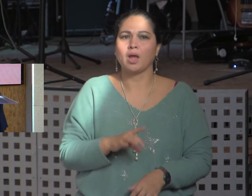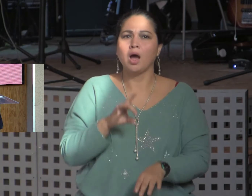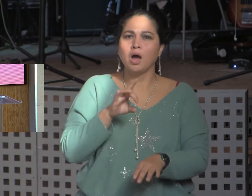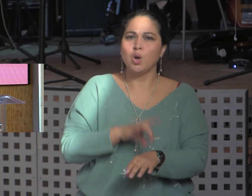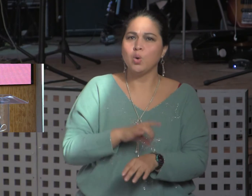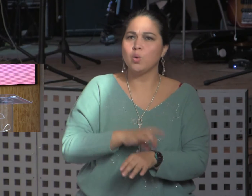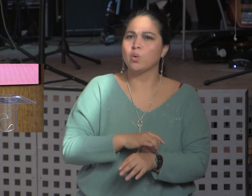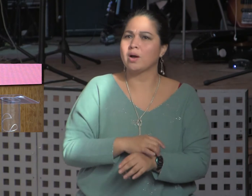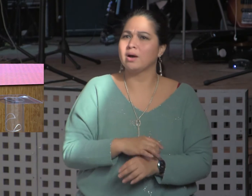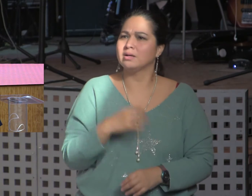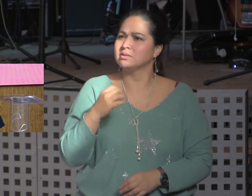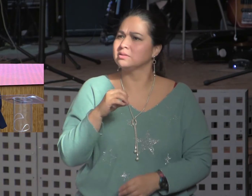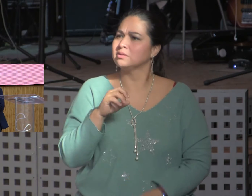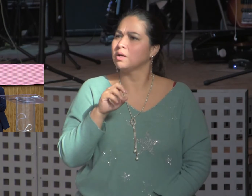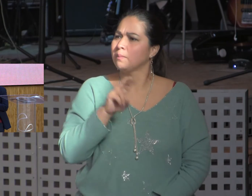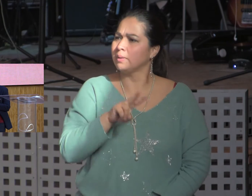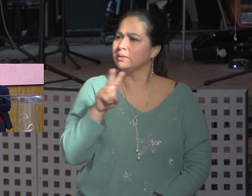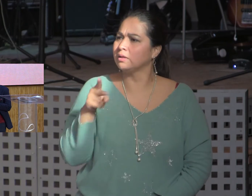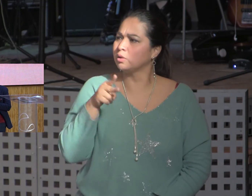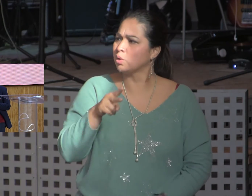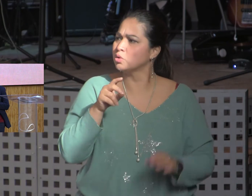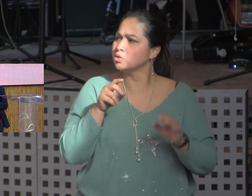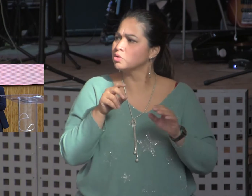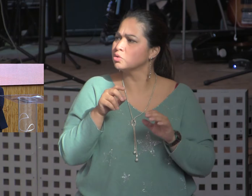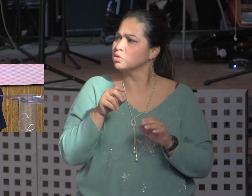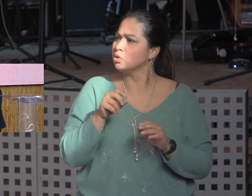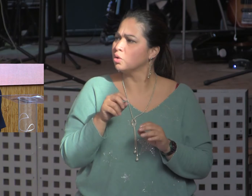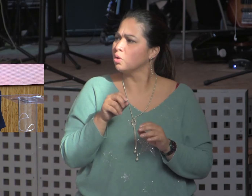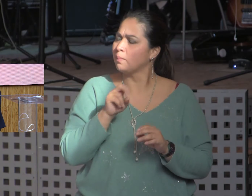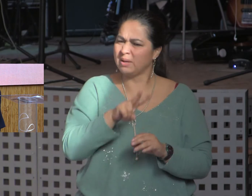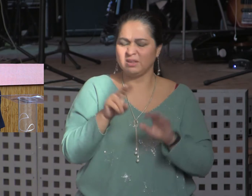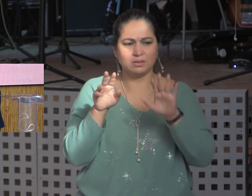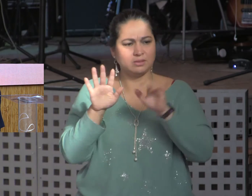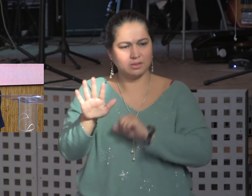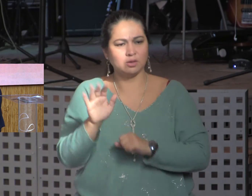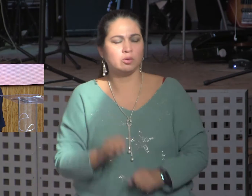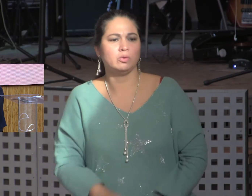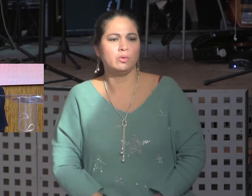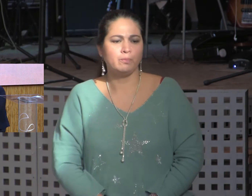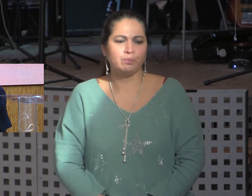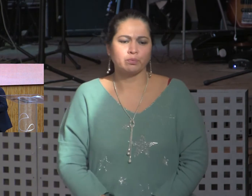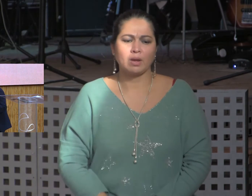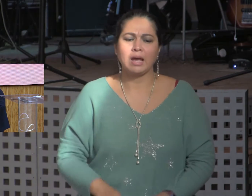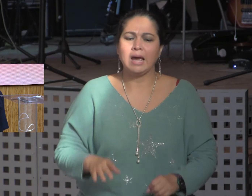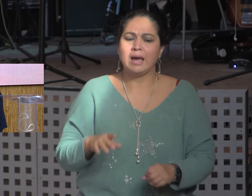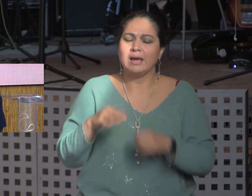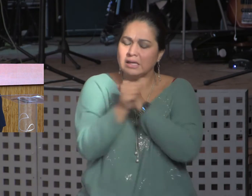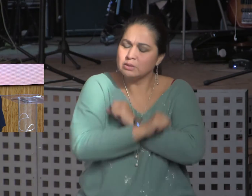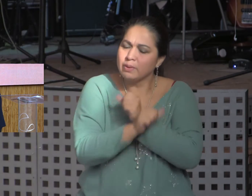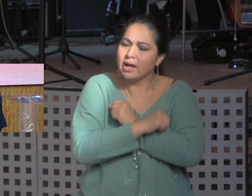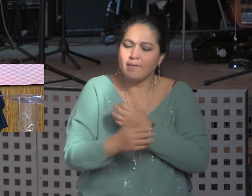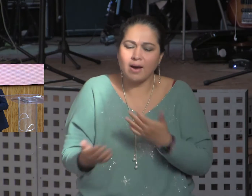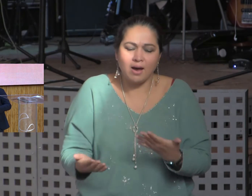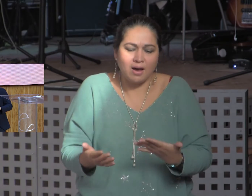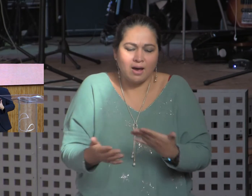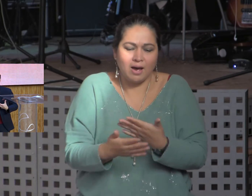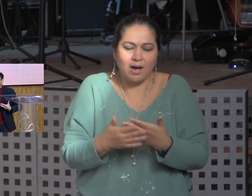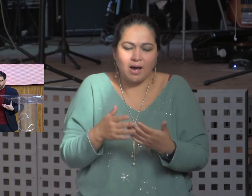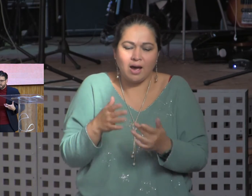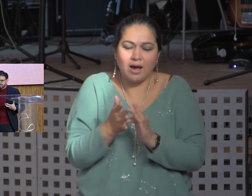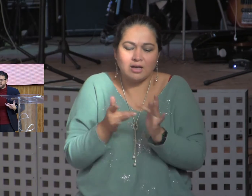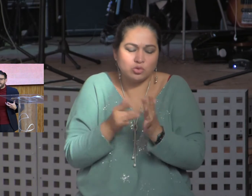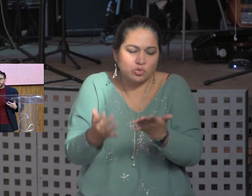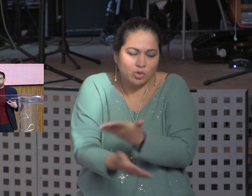llegó a tener en sus brazos aquel recién nacido que era Cristo Jesús. A los que llevaban al